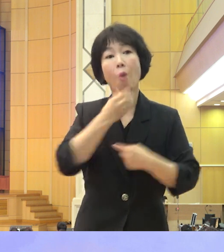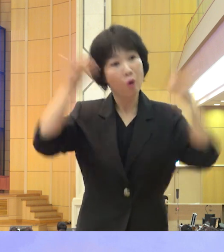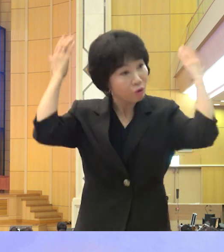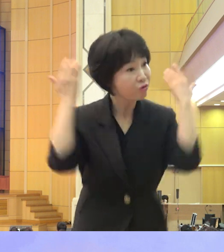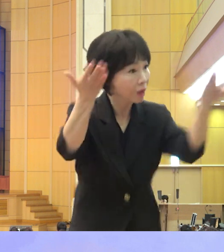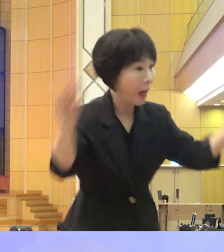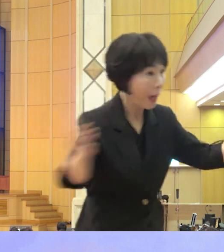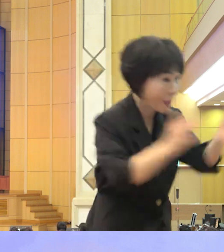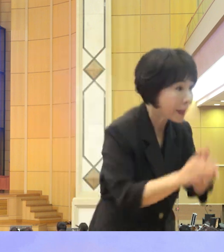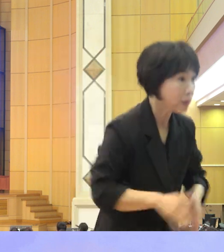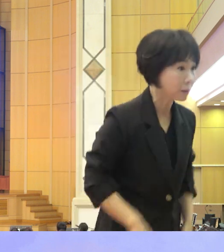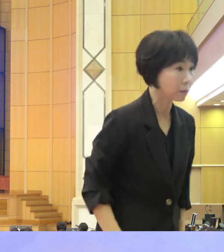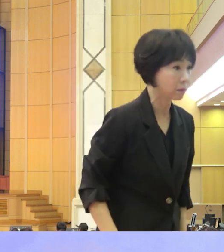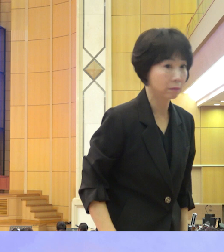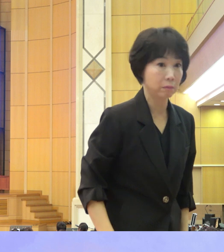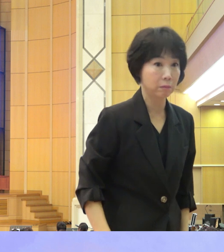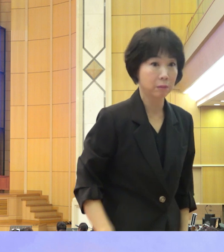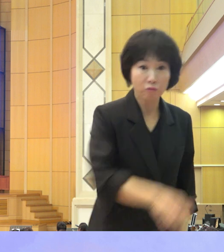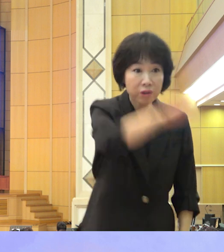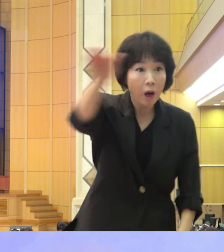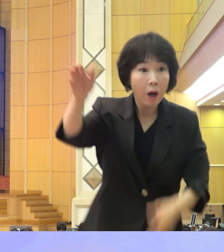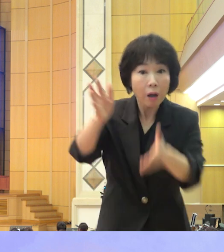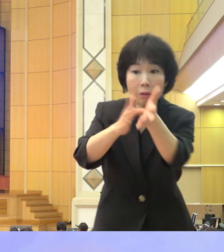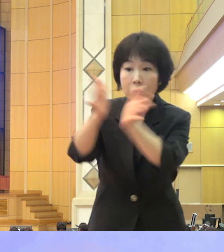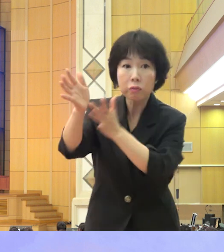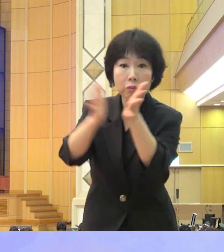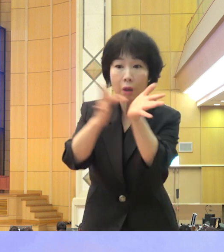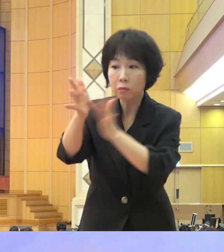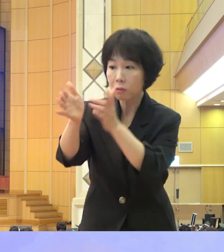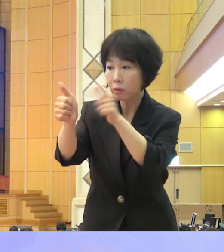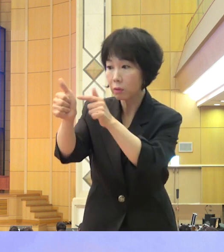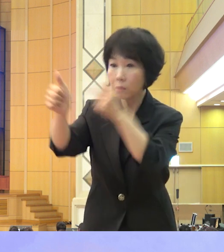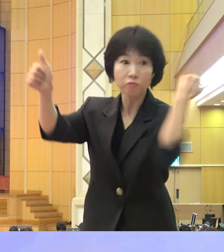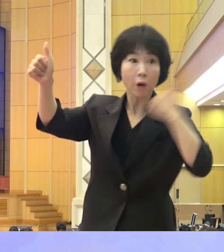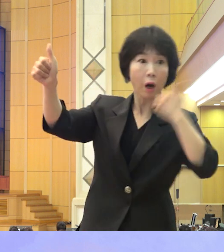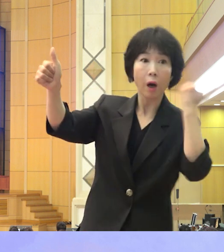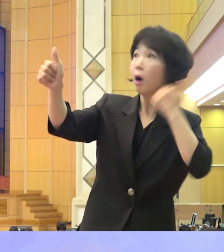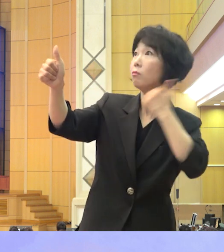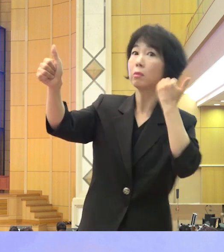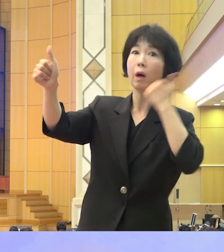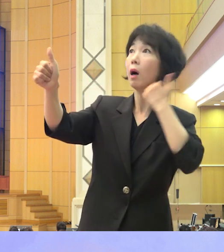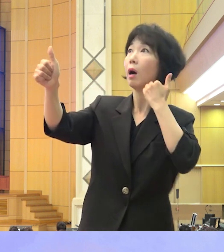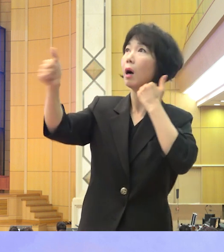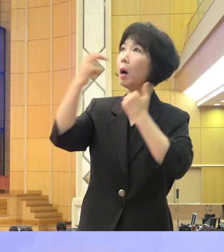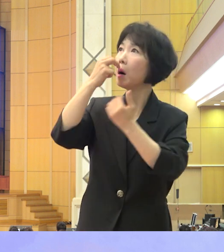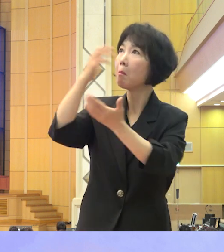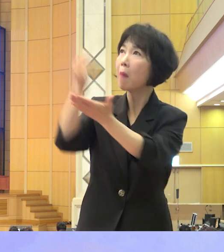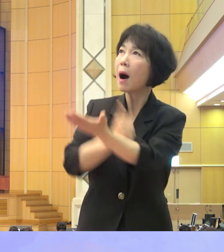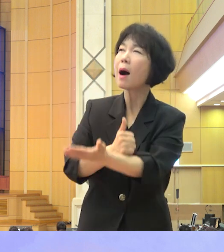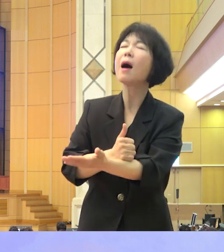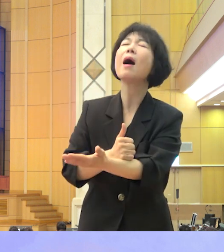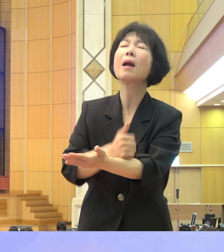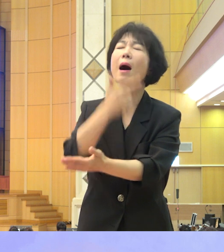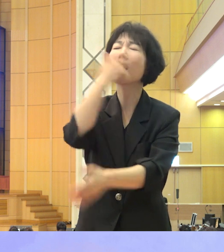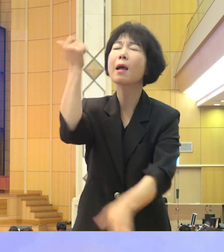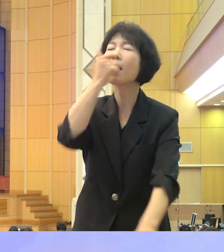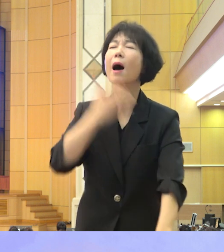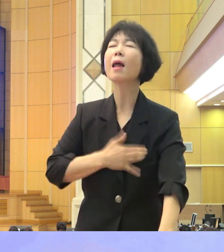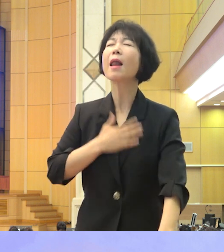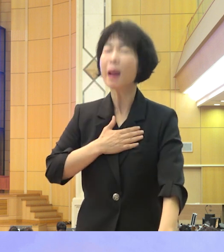청소만 알아도 이 정도인데, 예수 그리스도를 안다면 여러분들은 정말